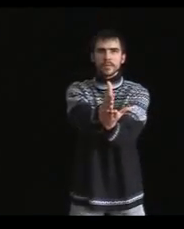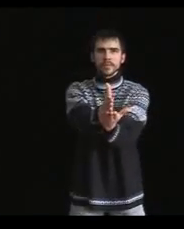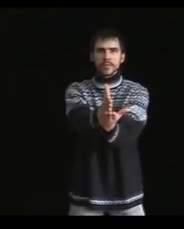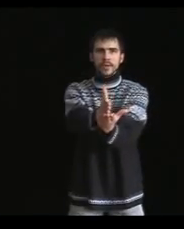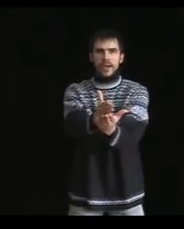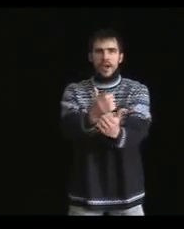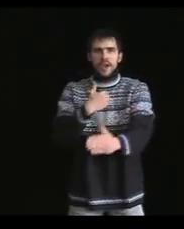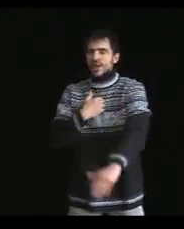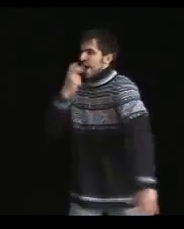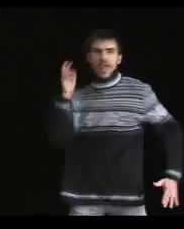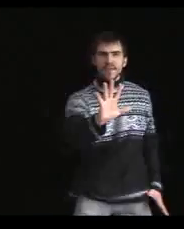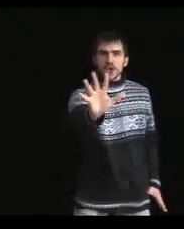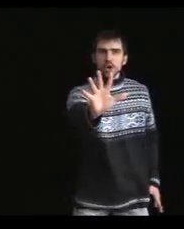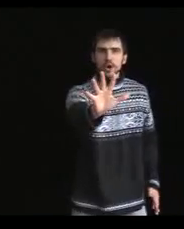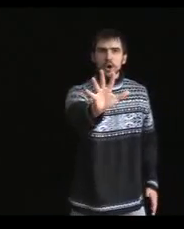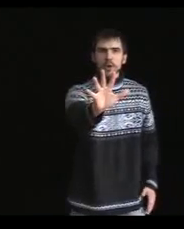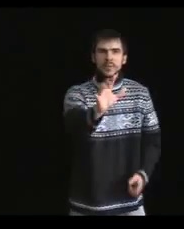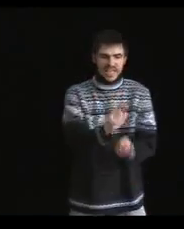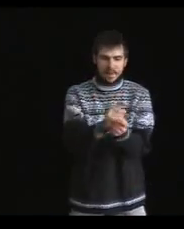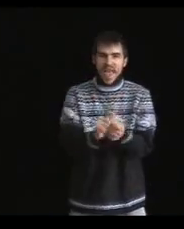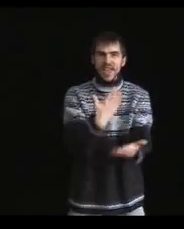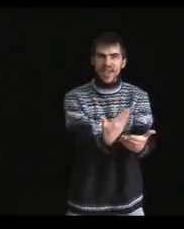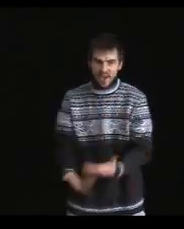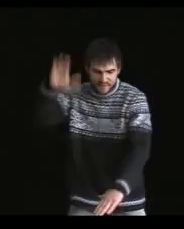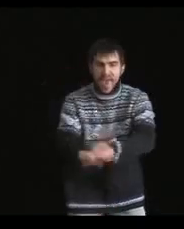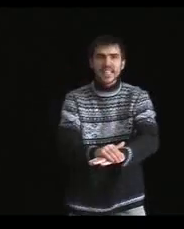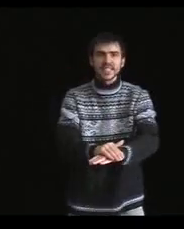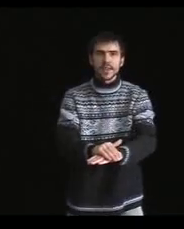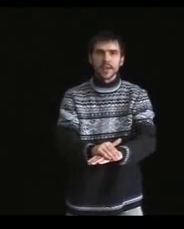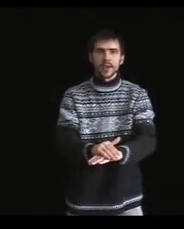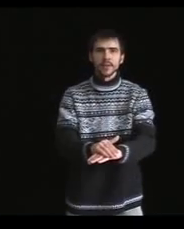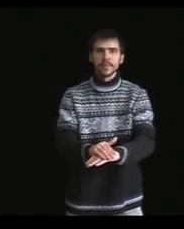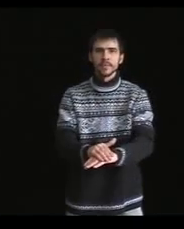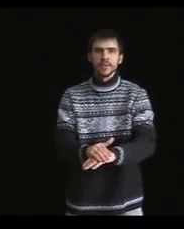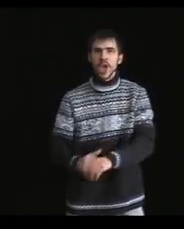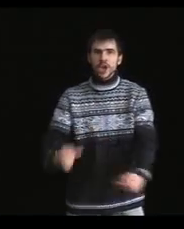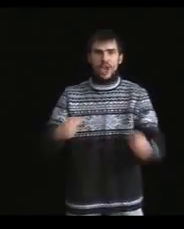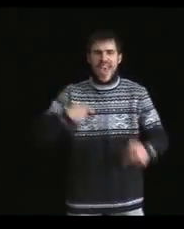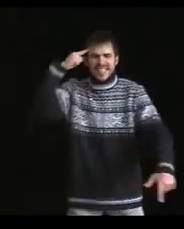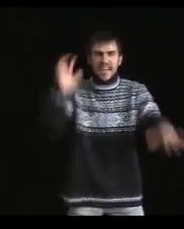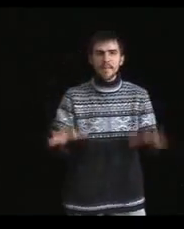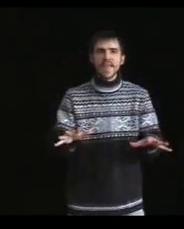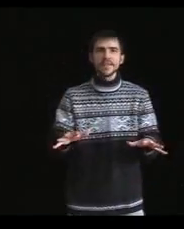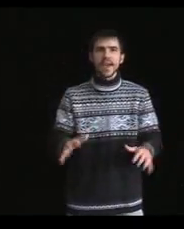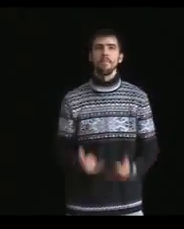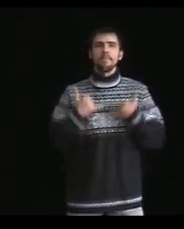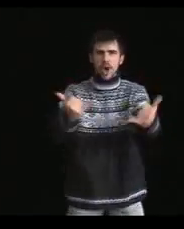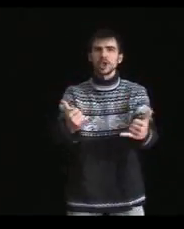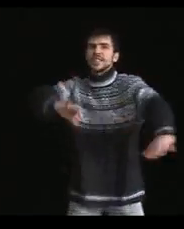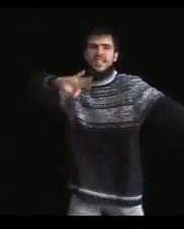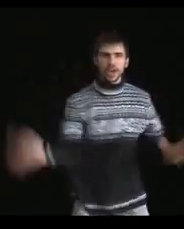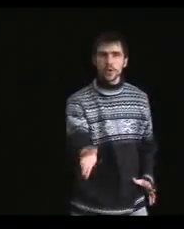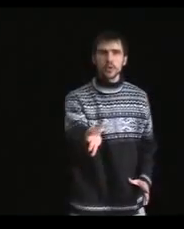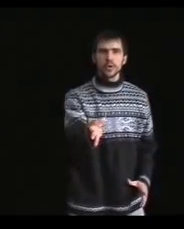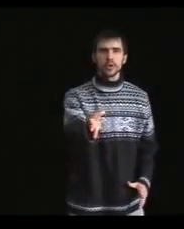Я ненавижу сплетник в виде версии Червей сомнения по части иглу